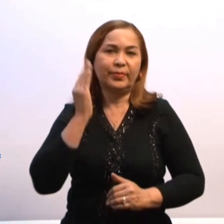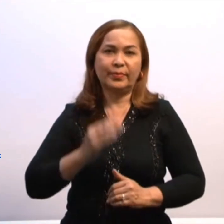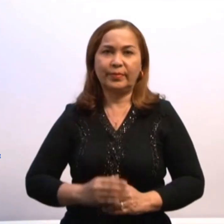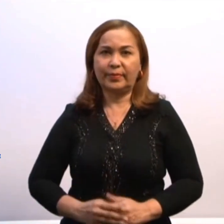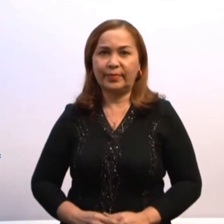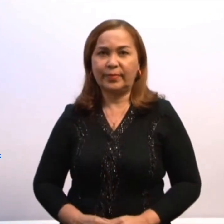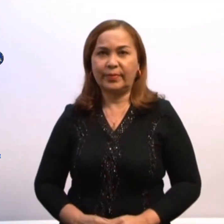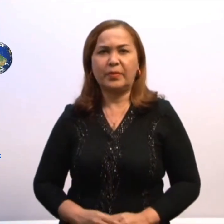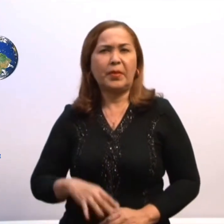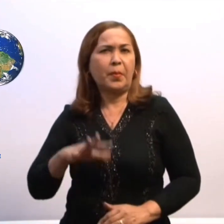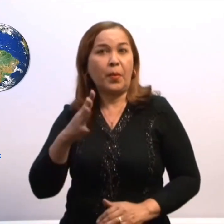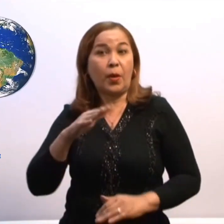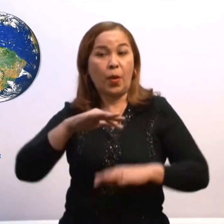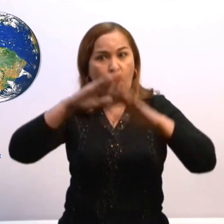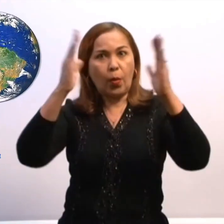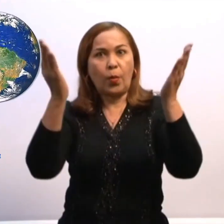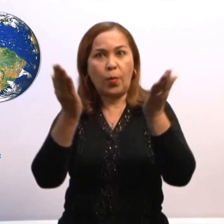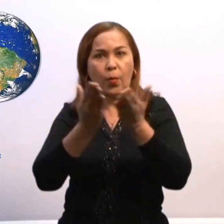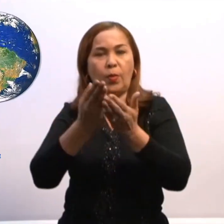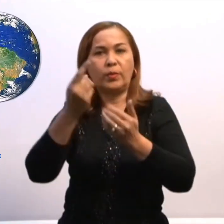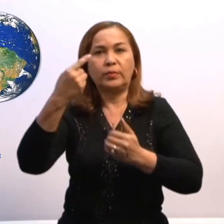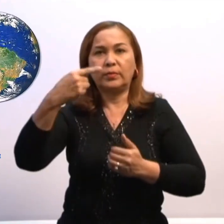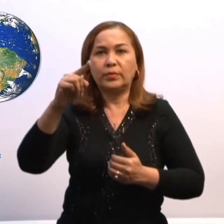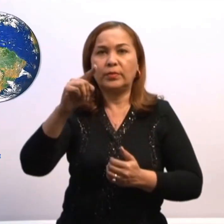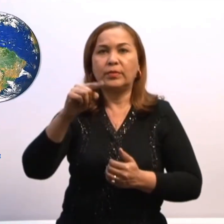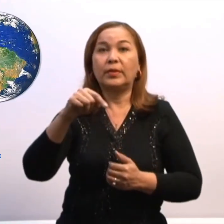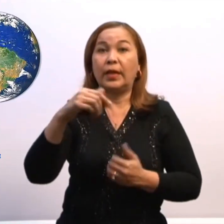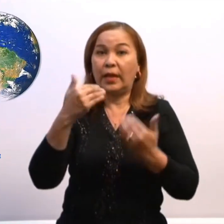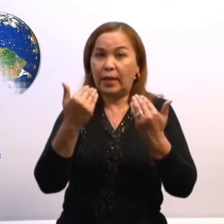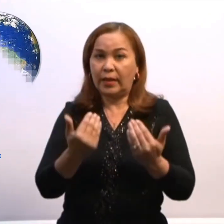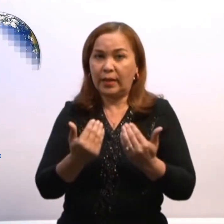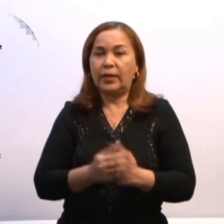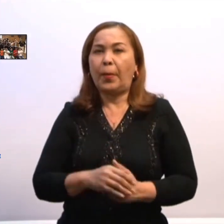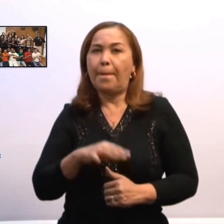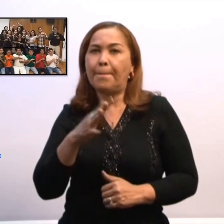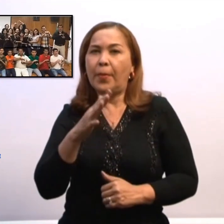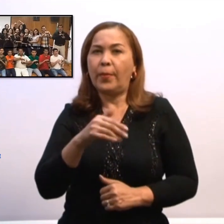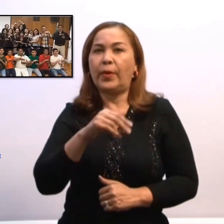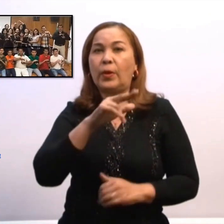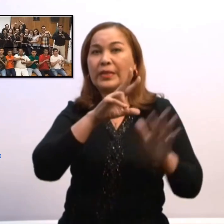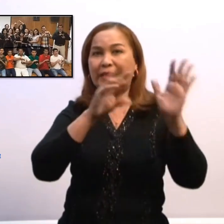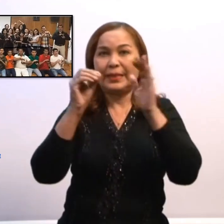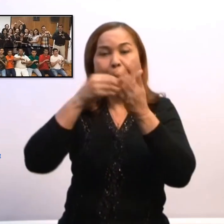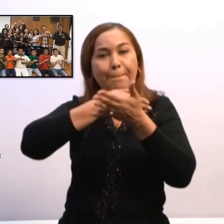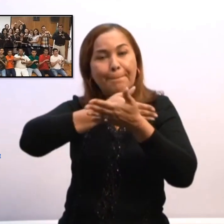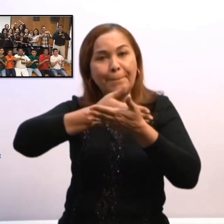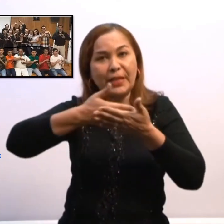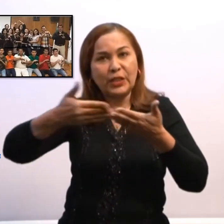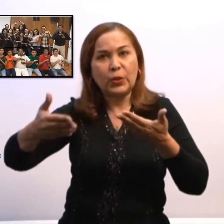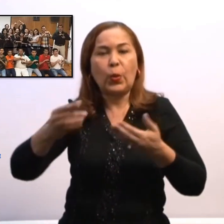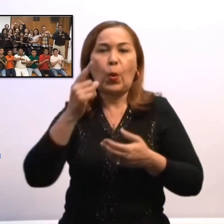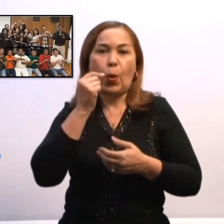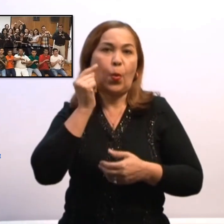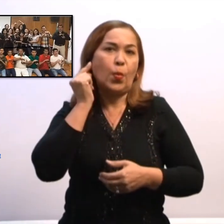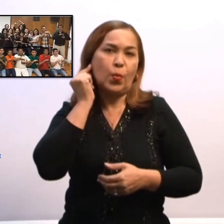Se estima que en el mundo existen en la actualidad alrededor de 70 millones de hombres y mujeres con